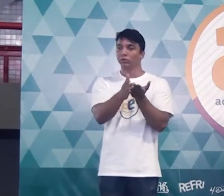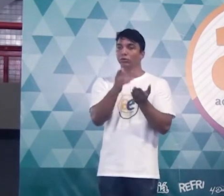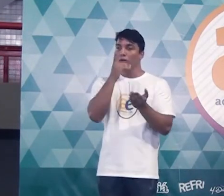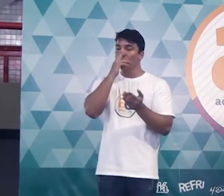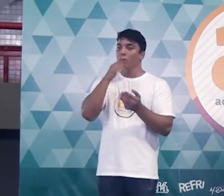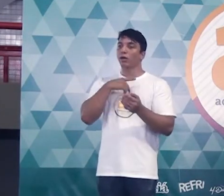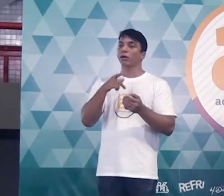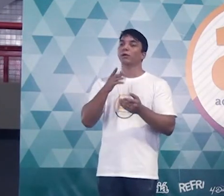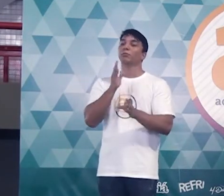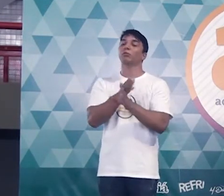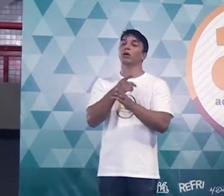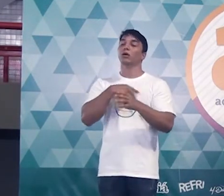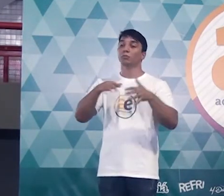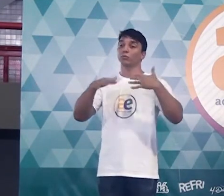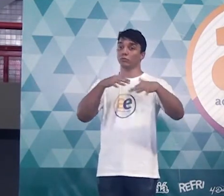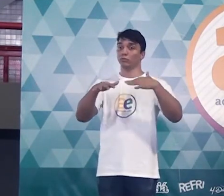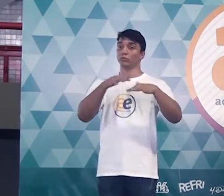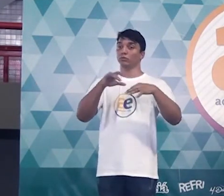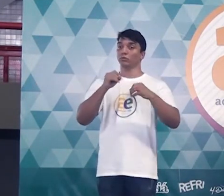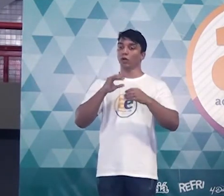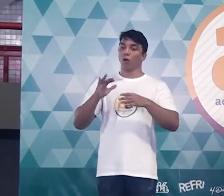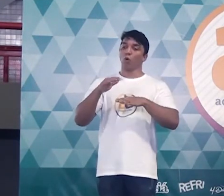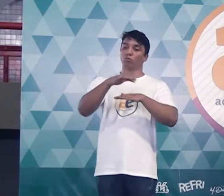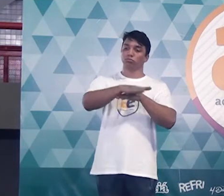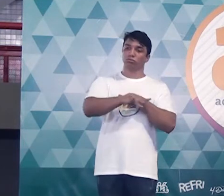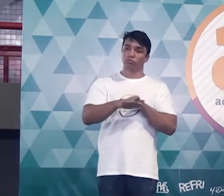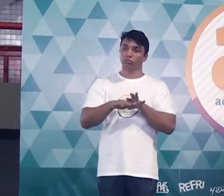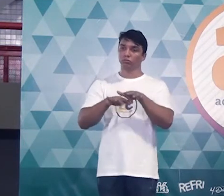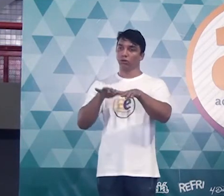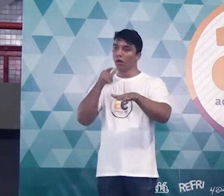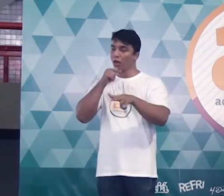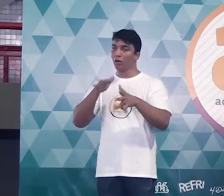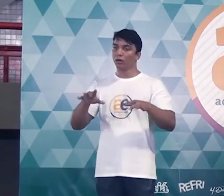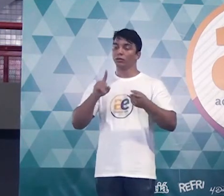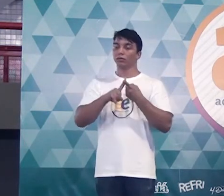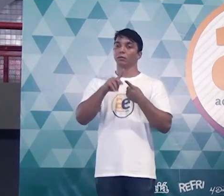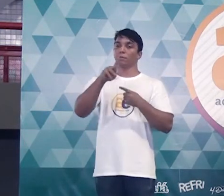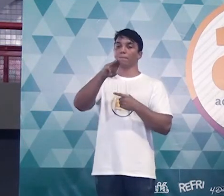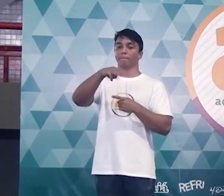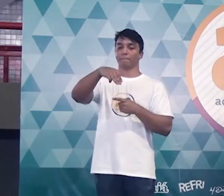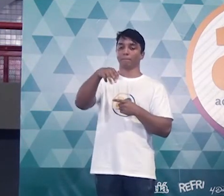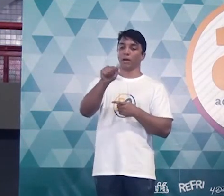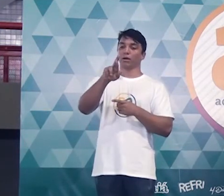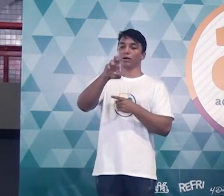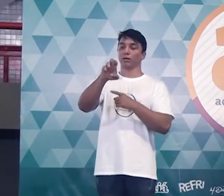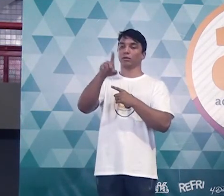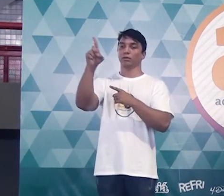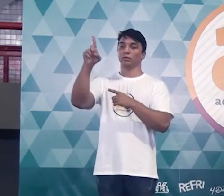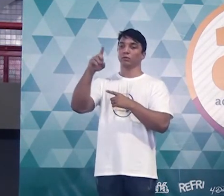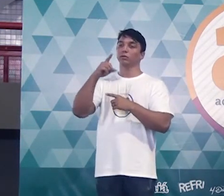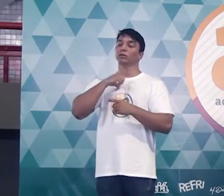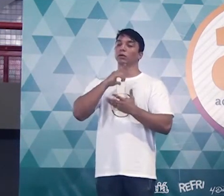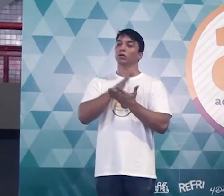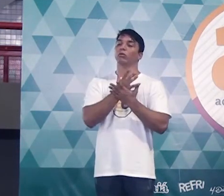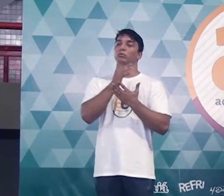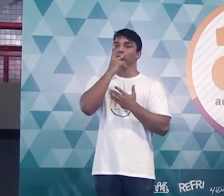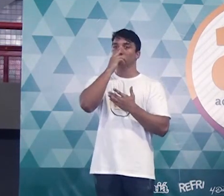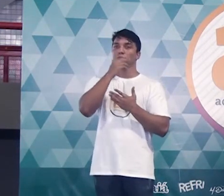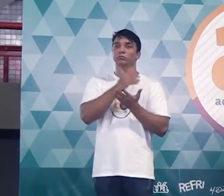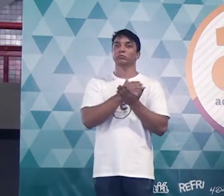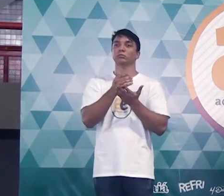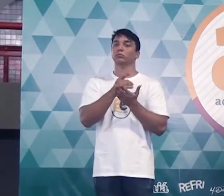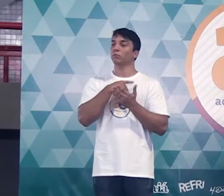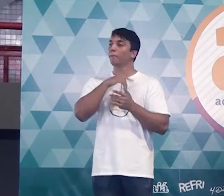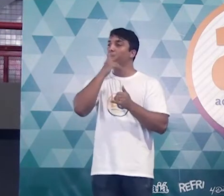das ondas e das marés, né? Inclusive, tem um princípio, agora eu esqueci,